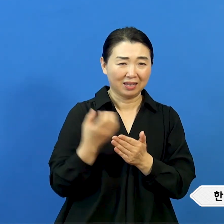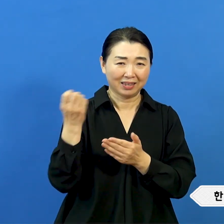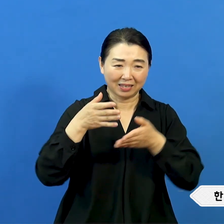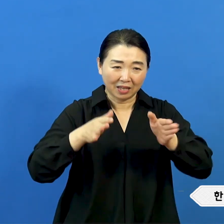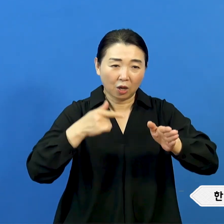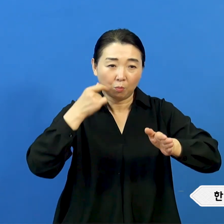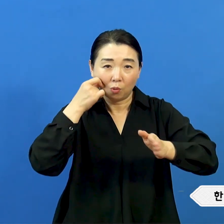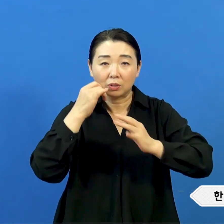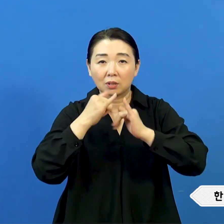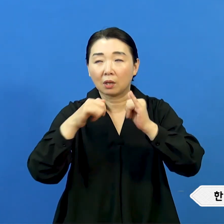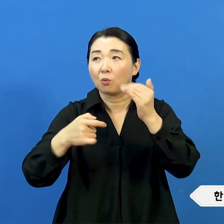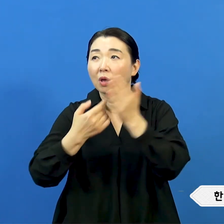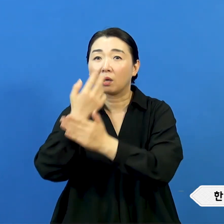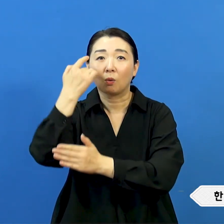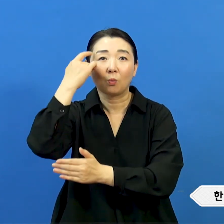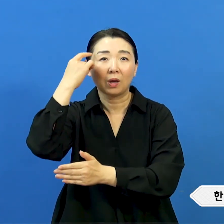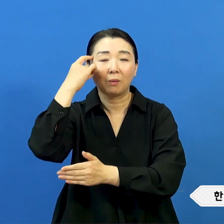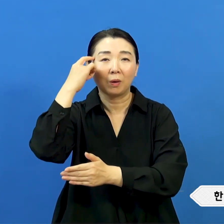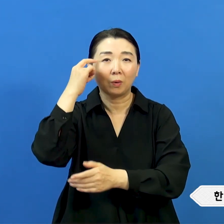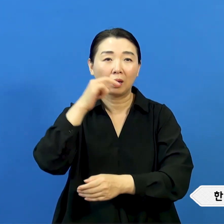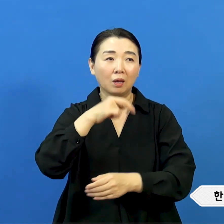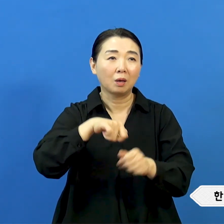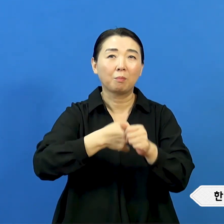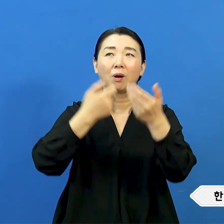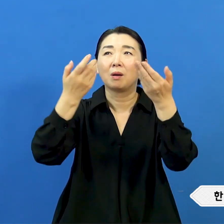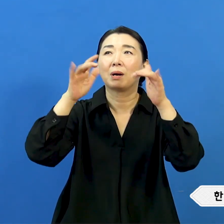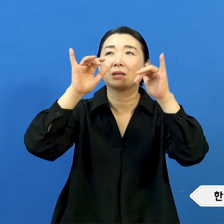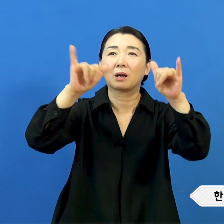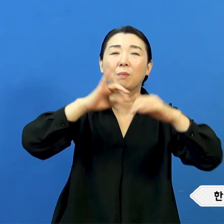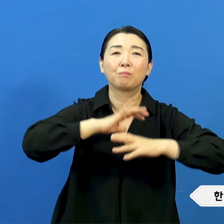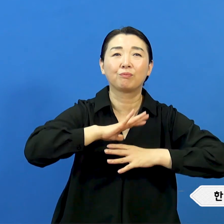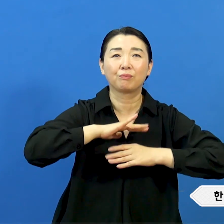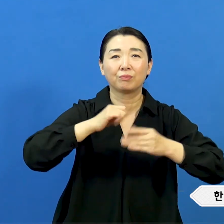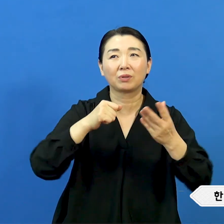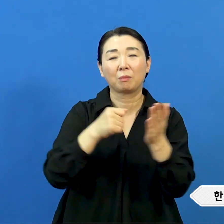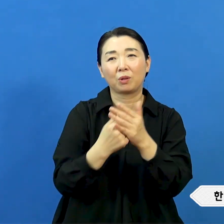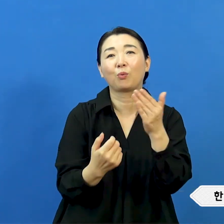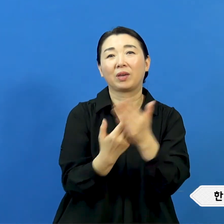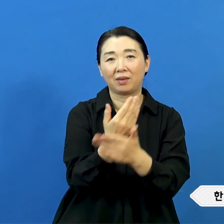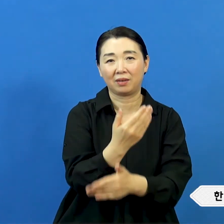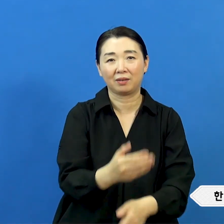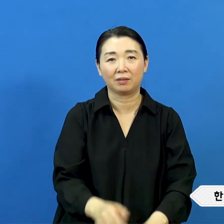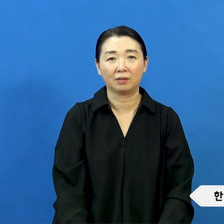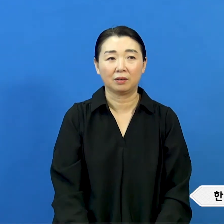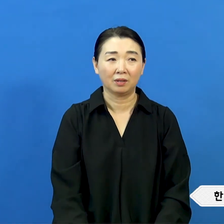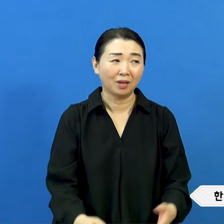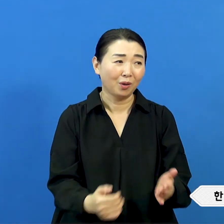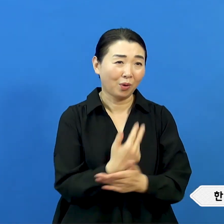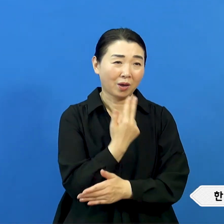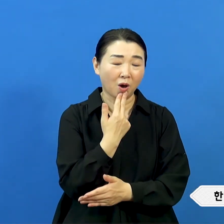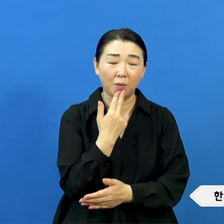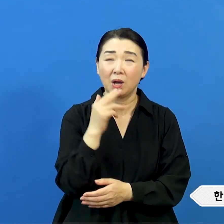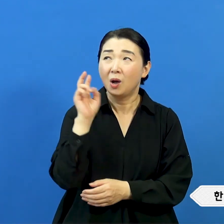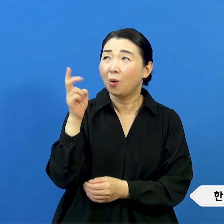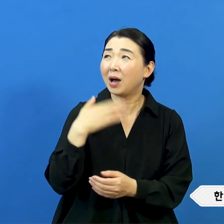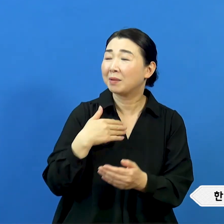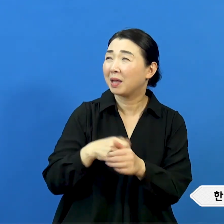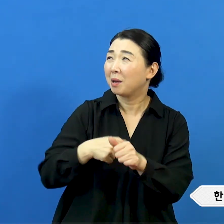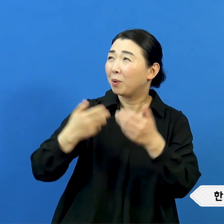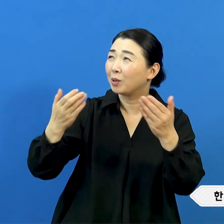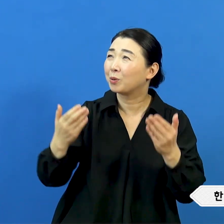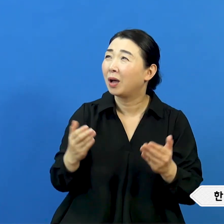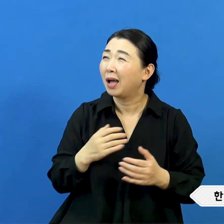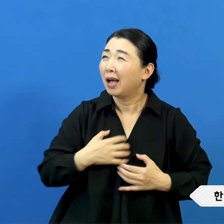사람은 왜 회개합니까? 벌 받을까 겁나서 회개합니다. 회개 안 하면 혹시 하나님 내게 벌 줄까